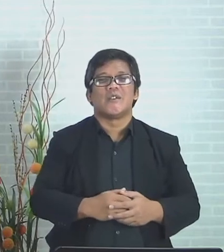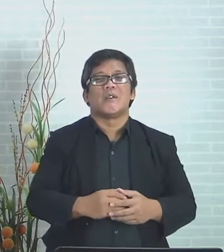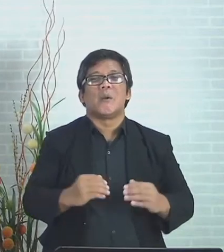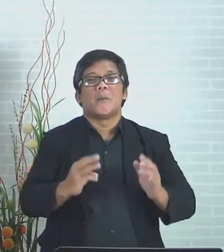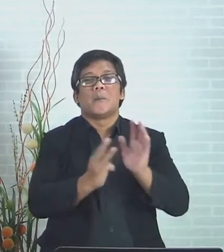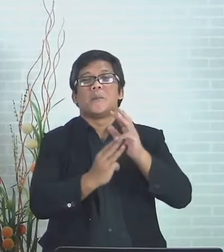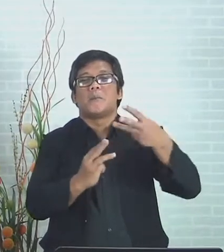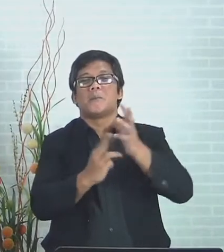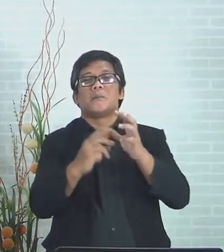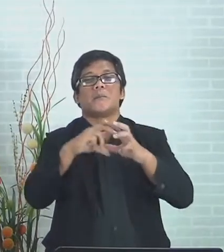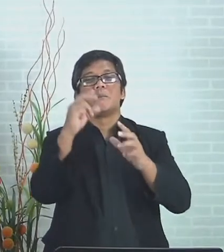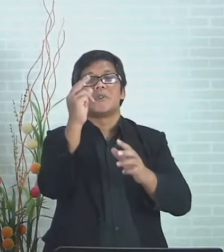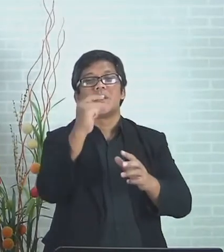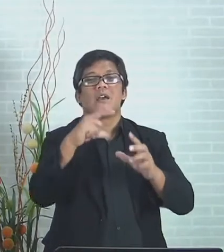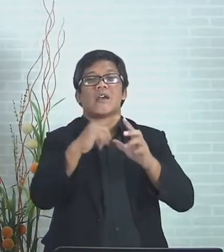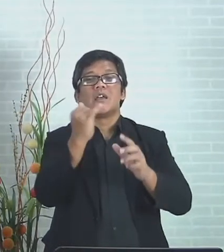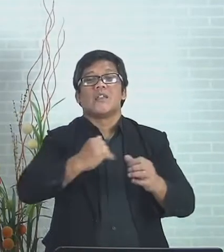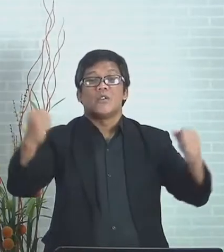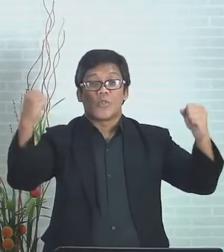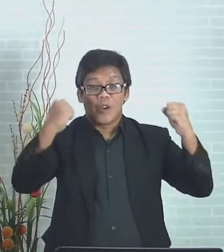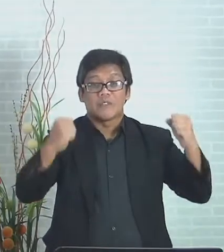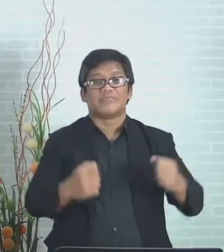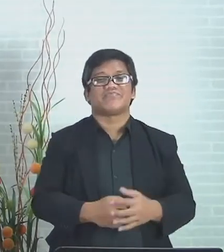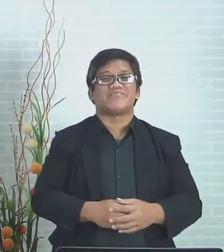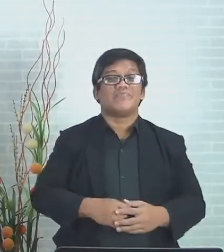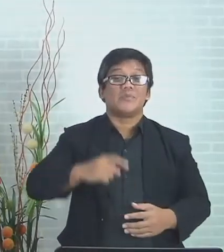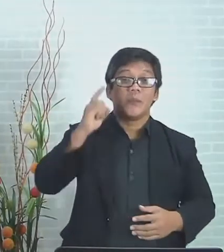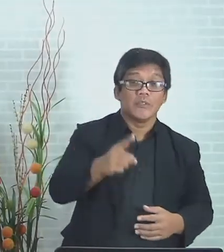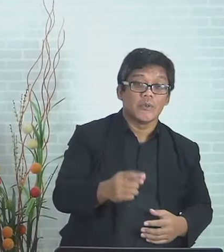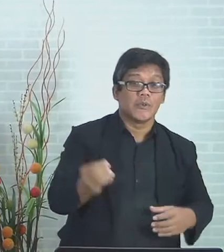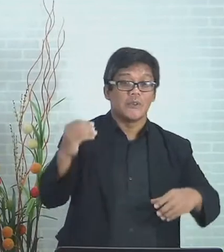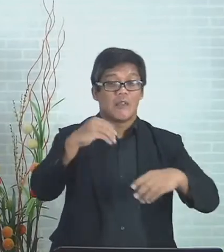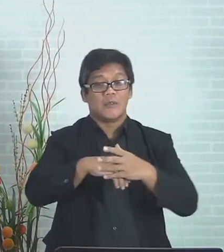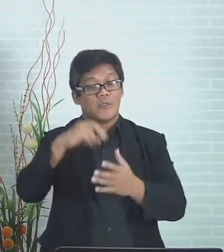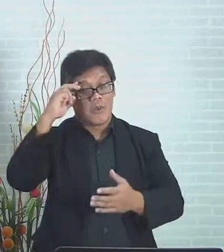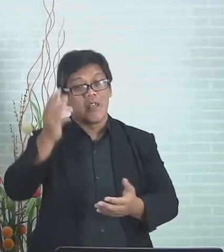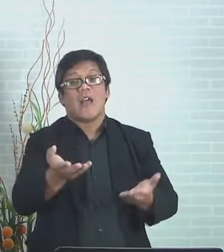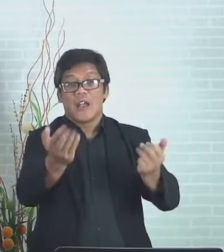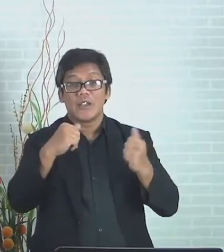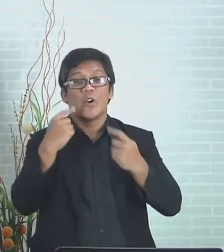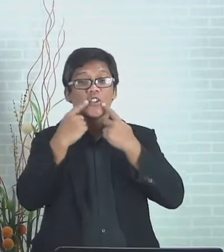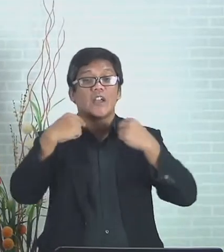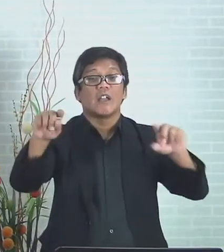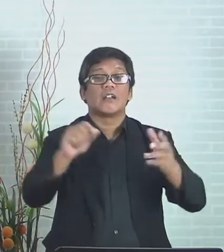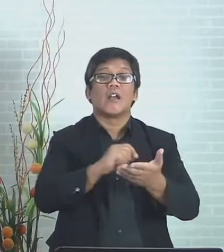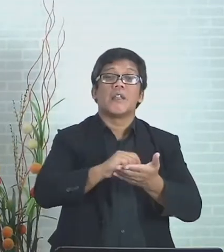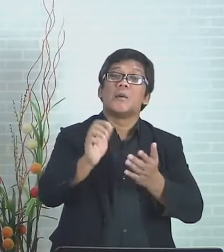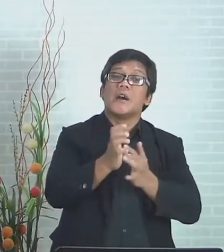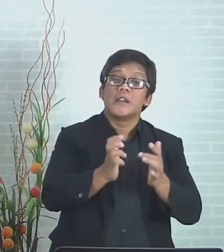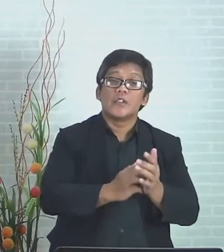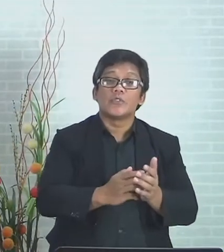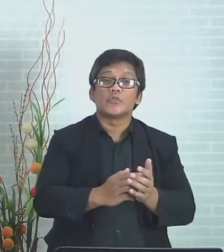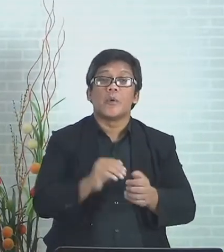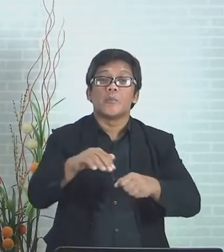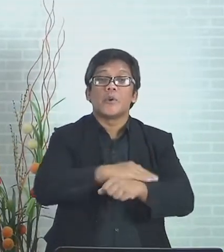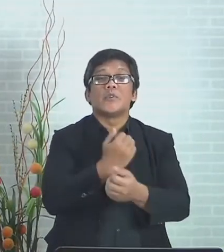ya yang kuat nah Oleh sebab itu bapak ibu yang terkasih dalam Tuhan Mari kita terus deklarasikan nama Yesus itu yang penuh